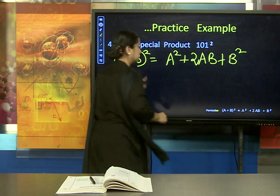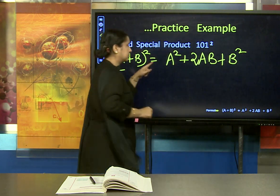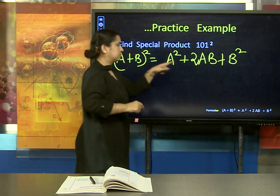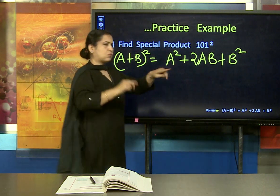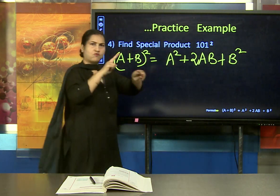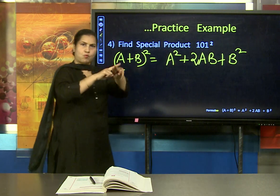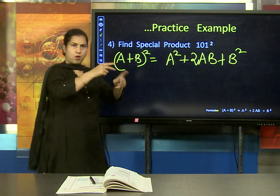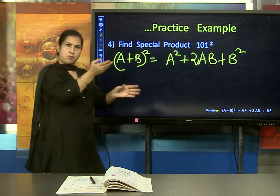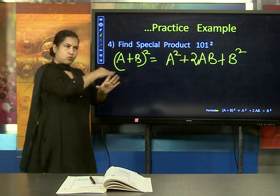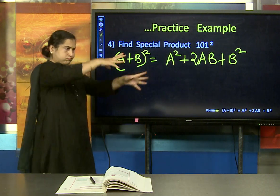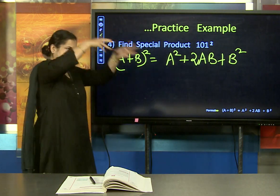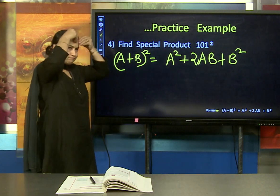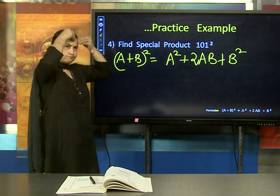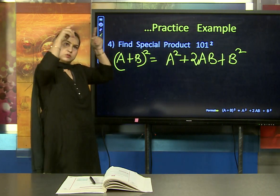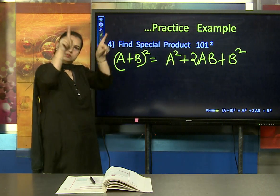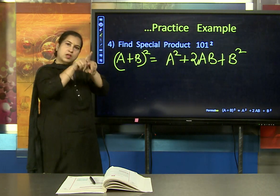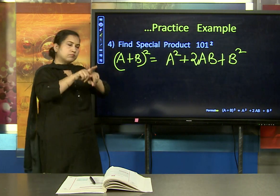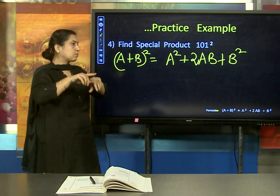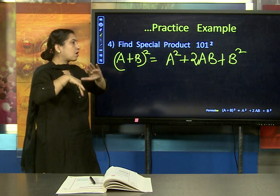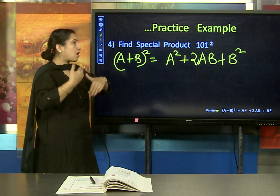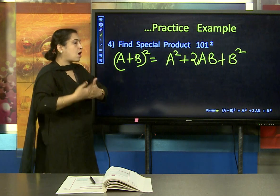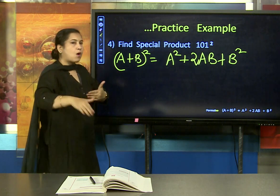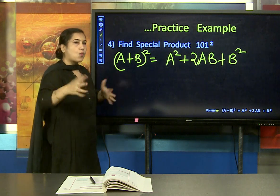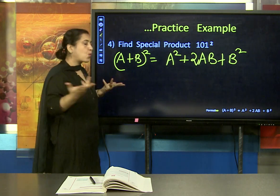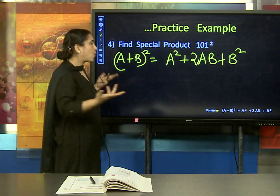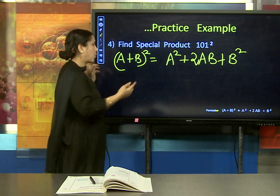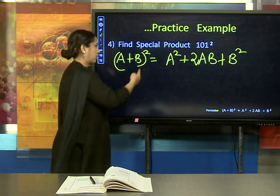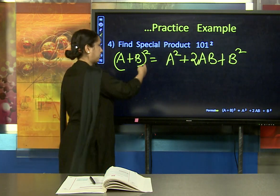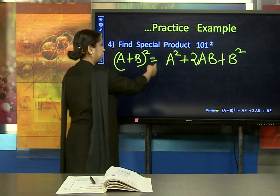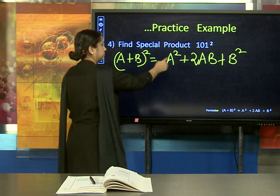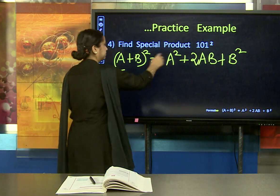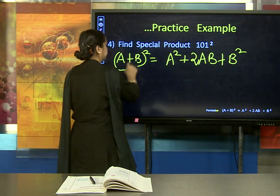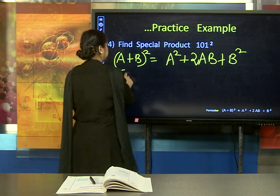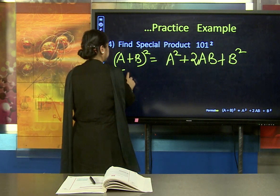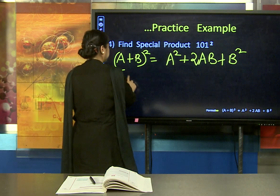उससे इसको कर सकते हैं। अगर हमें ये याद हो तो हम आराम से इसे कर सकते हैं। देखिए कैसे।